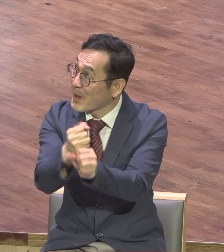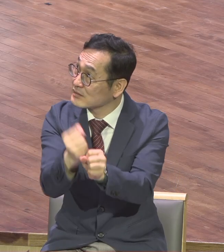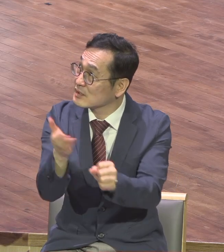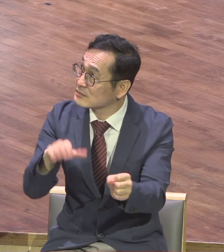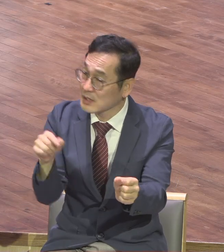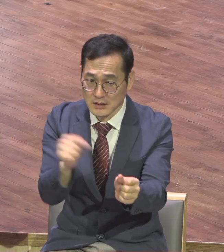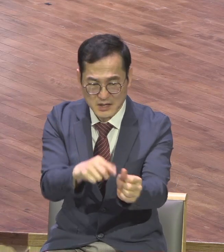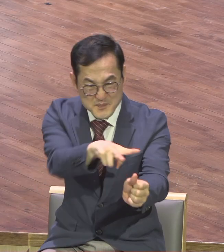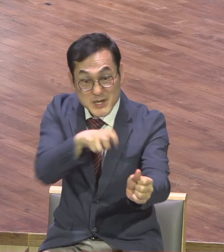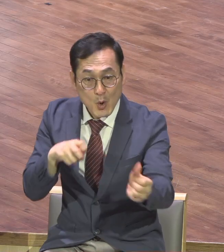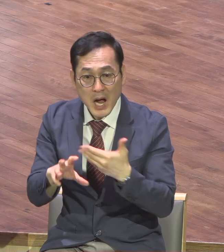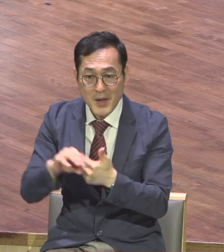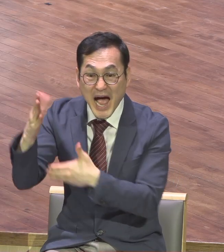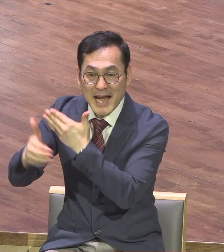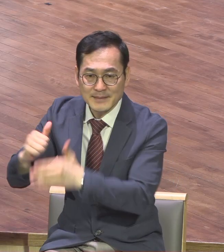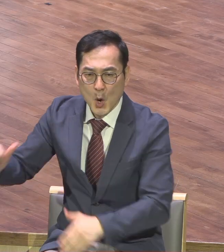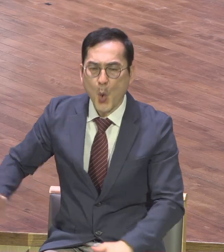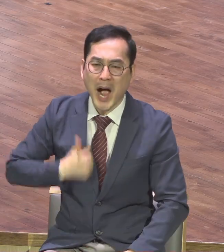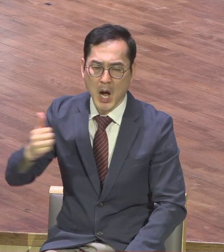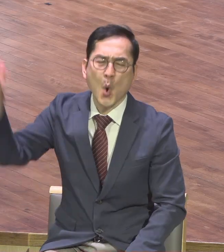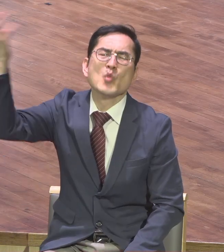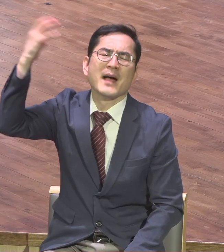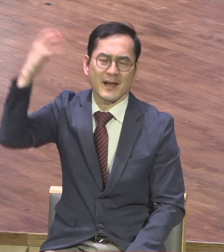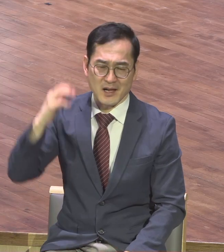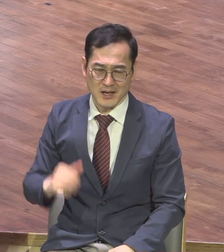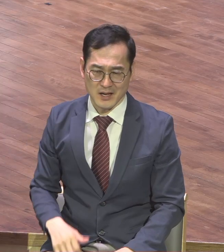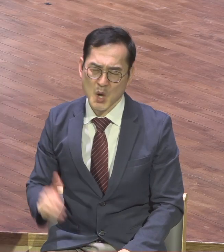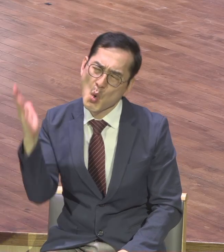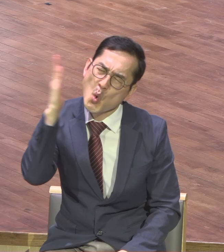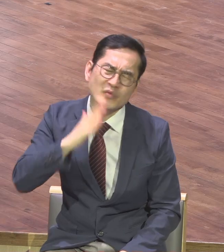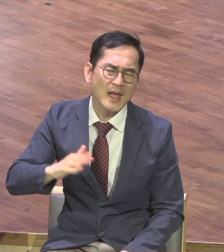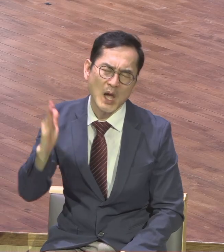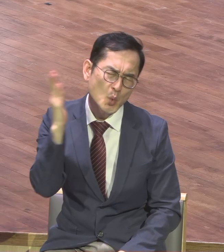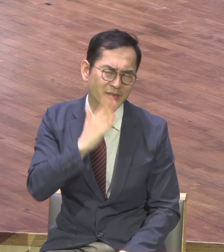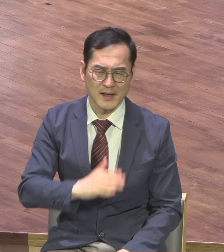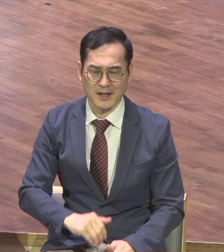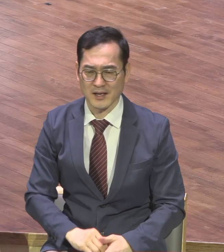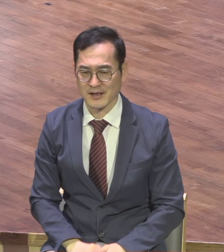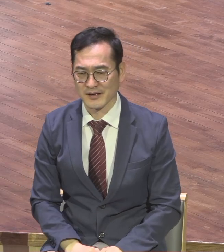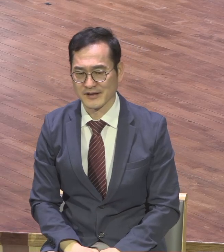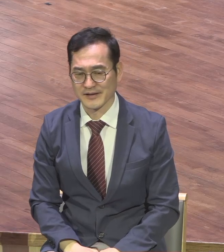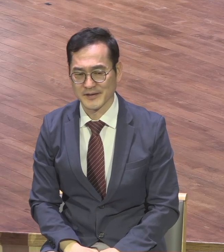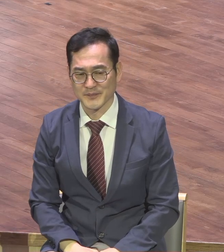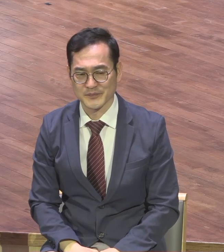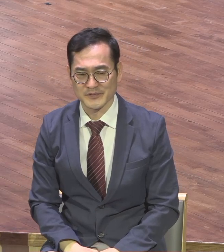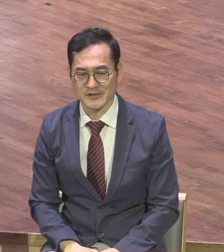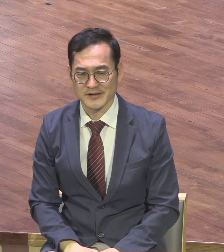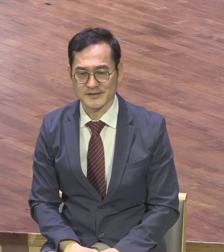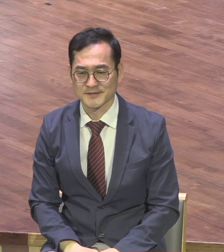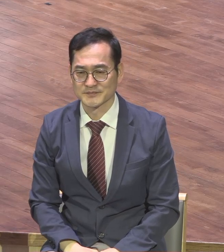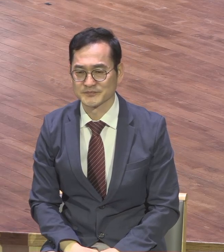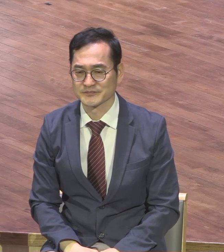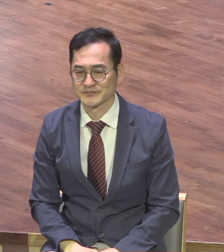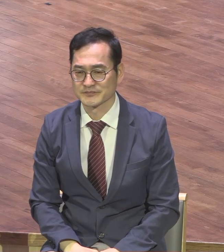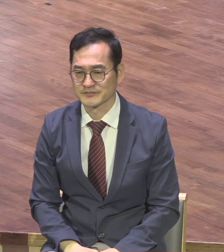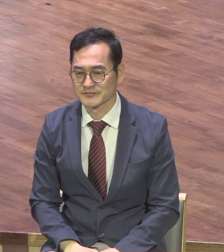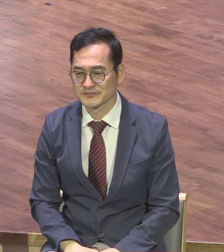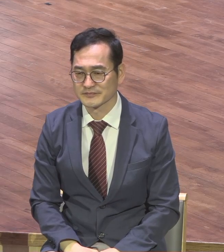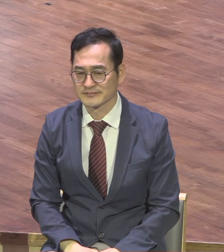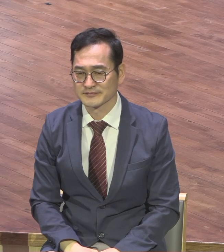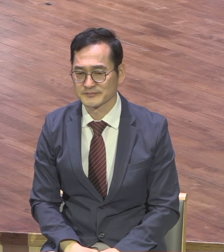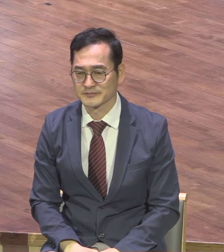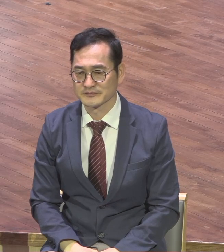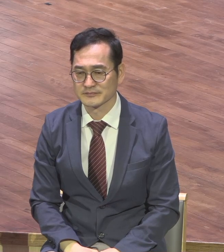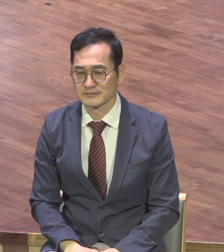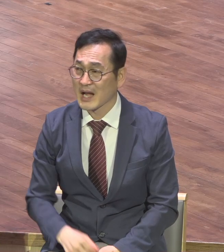화난다고. 성도를 미워하면 안 돼요. 하나님 작품이라니까 마음에 들든 안 들든 상관없어. 그건 여러분 기준이지 하나님